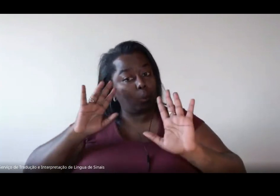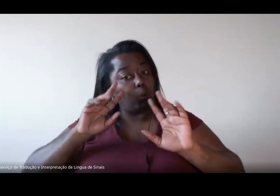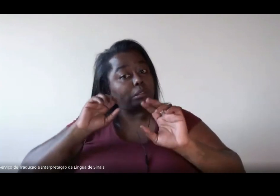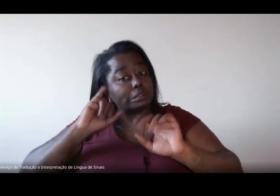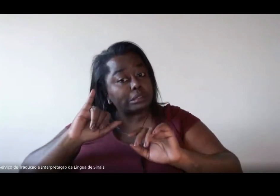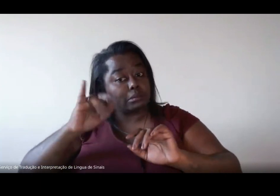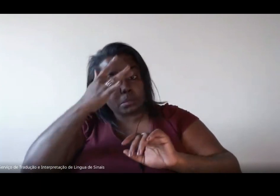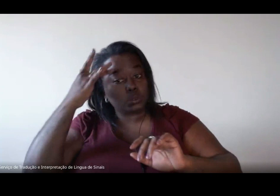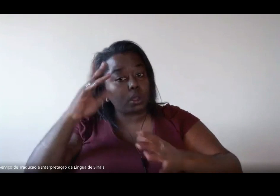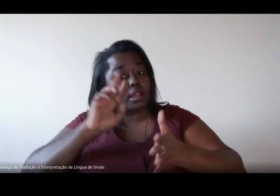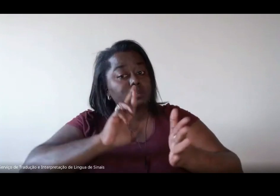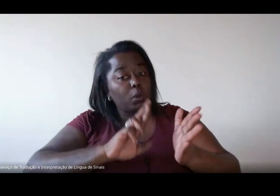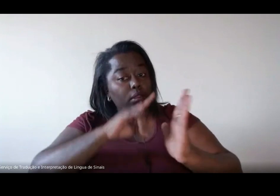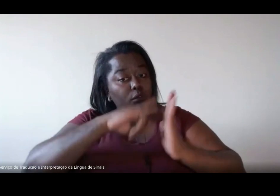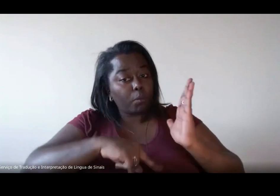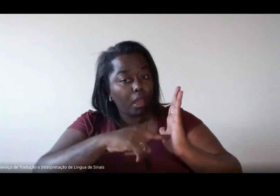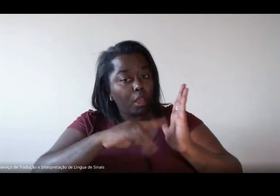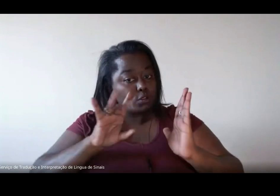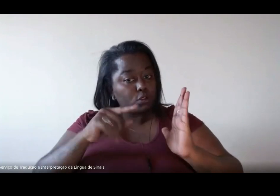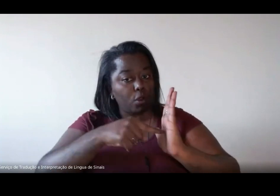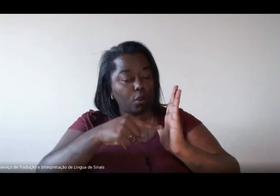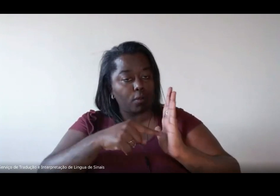nessas respostas, tá? Vou compartilhar a tela aqui.